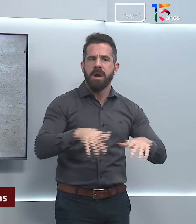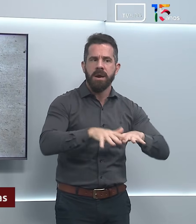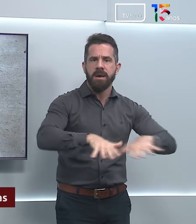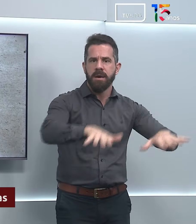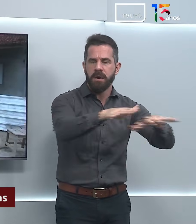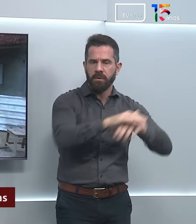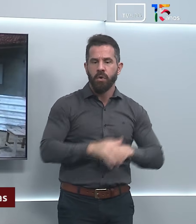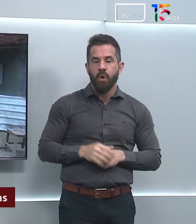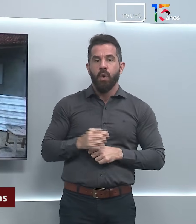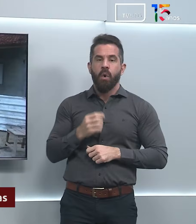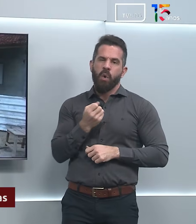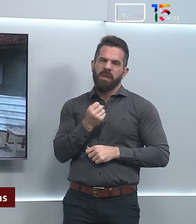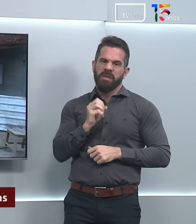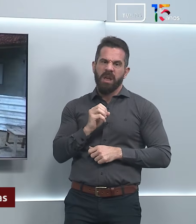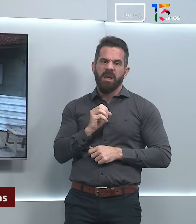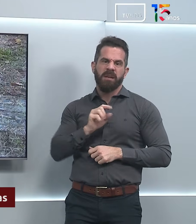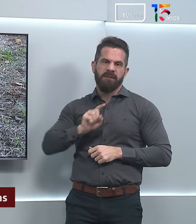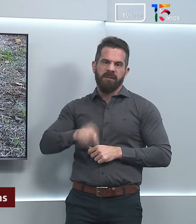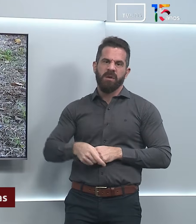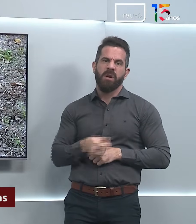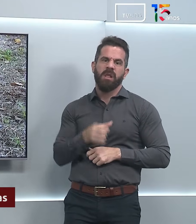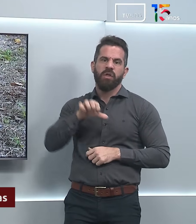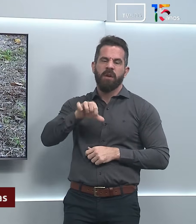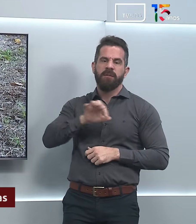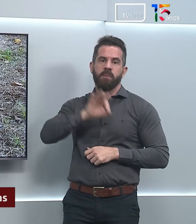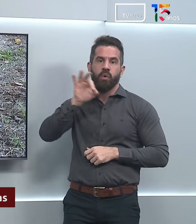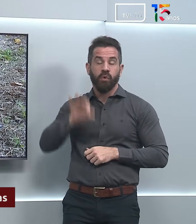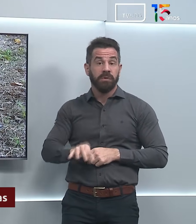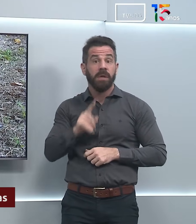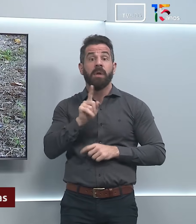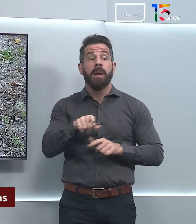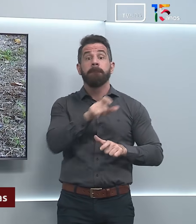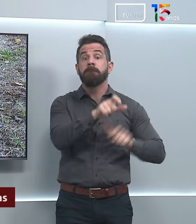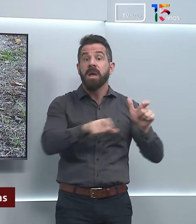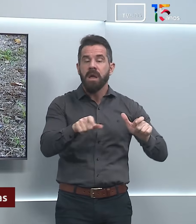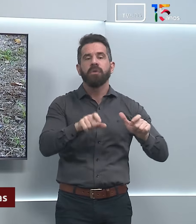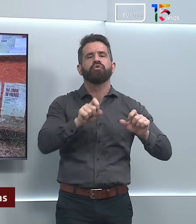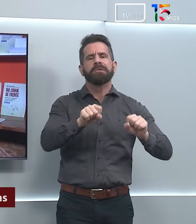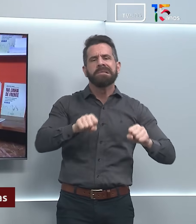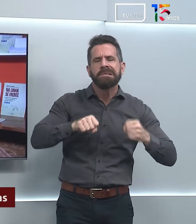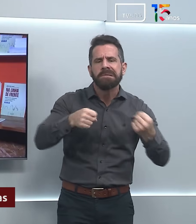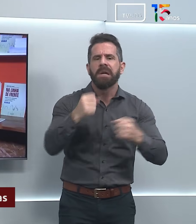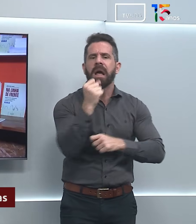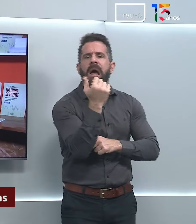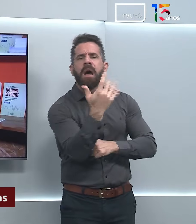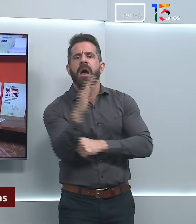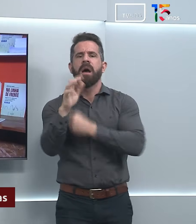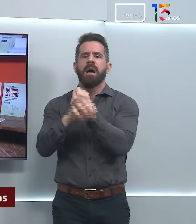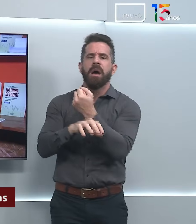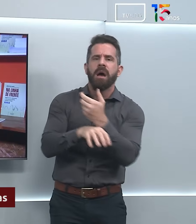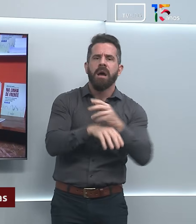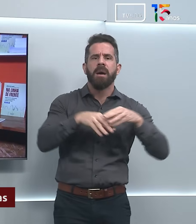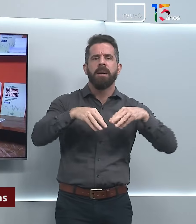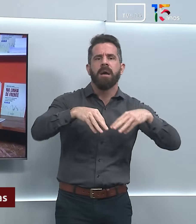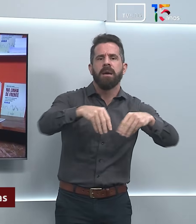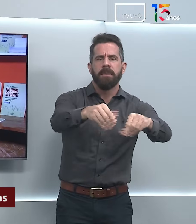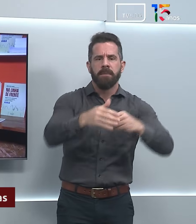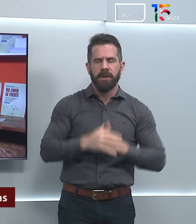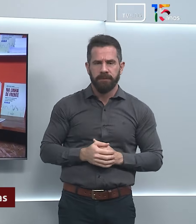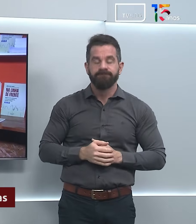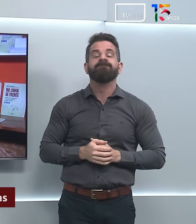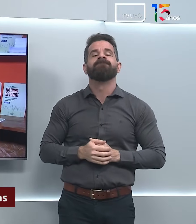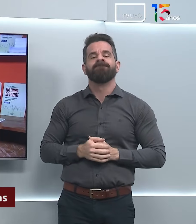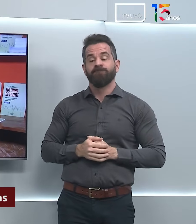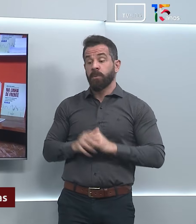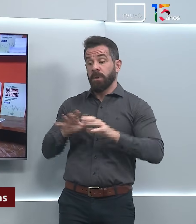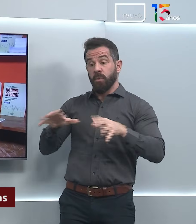80,9% deles contra quem atua na defesa ambiental e territorial. São justamente as coletividades, são